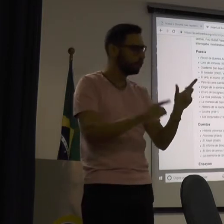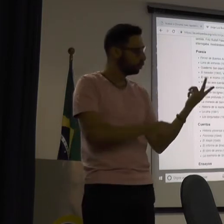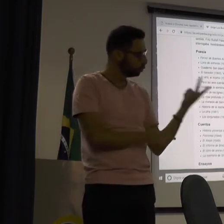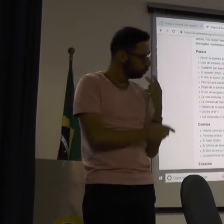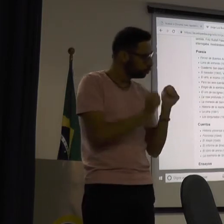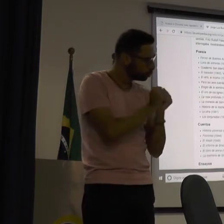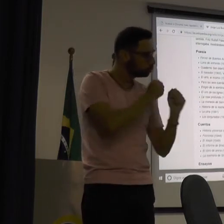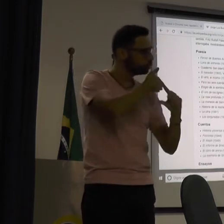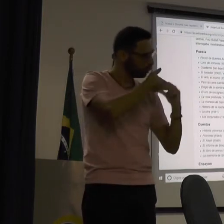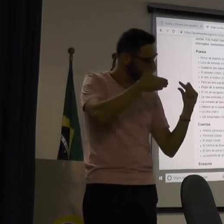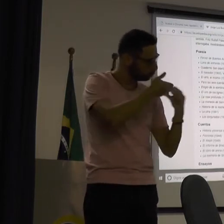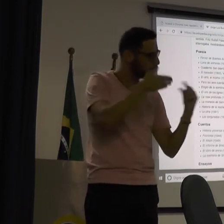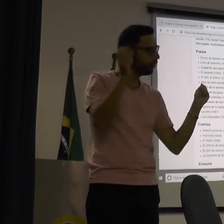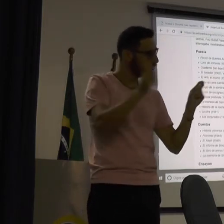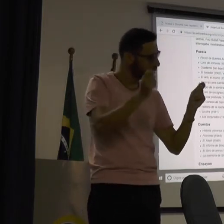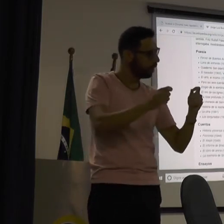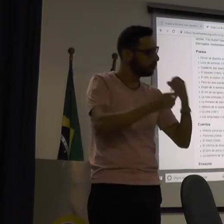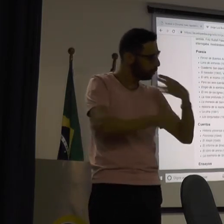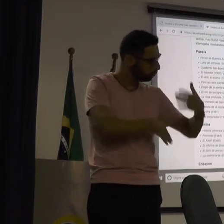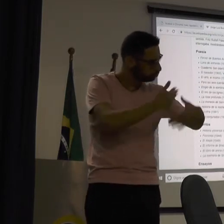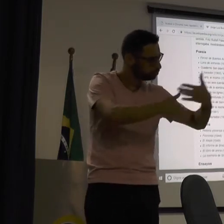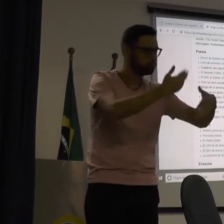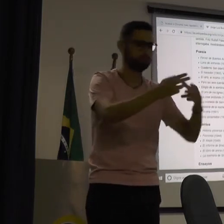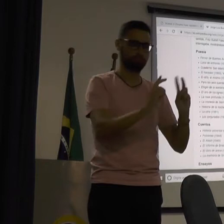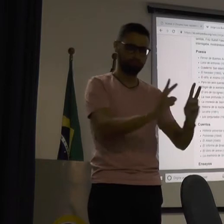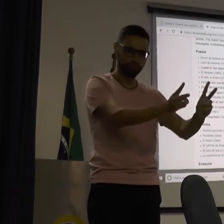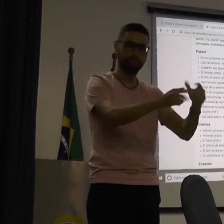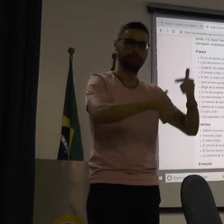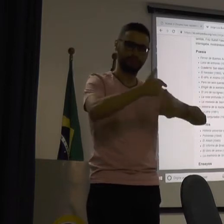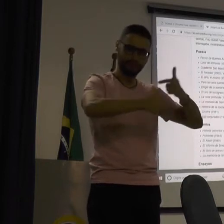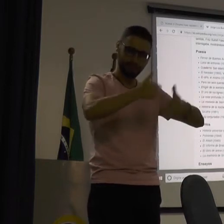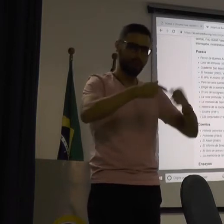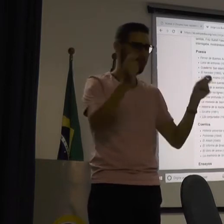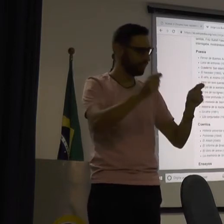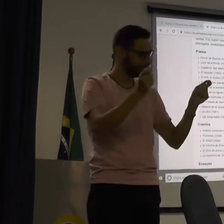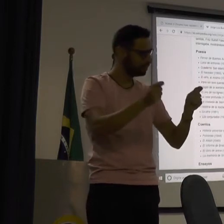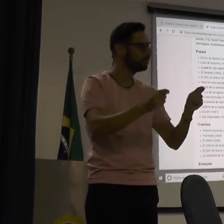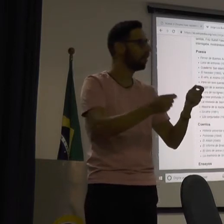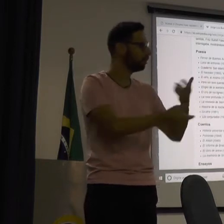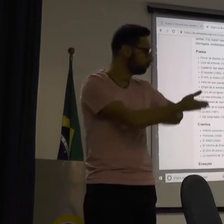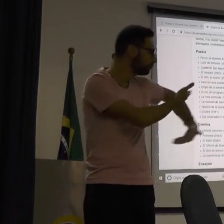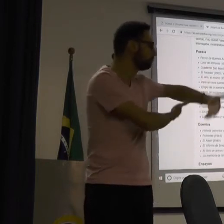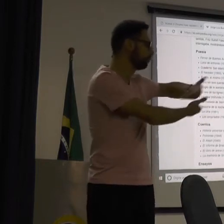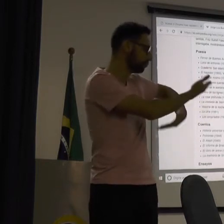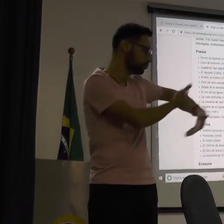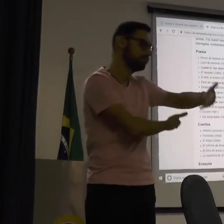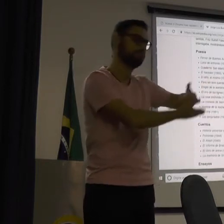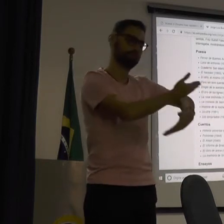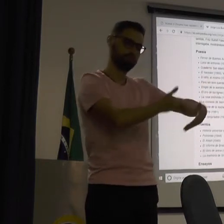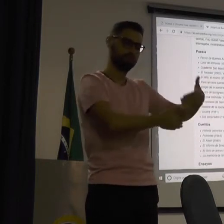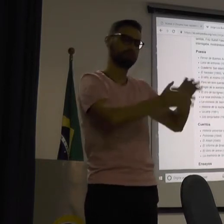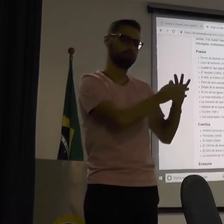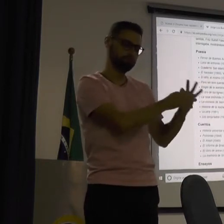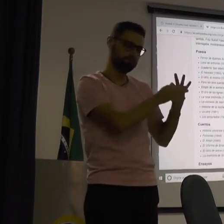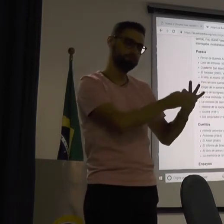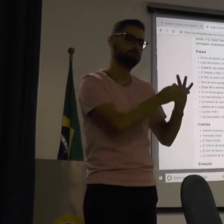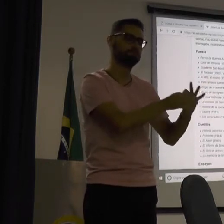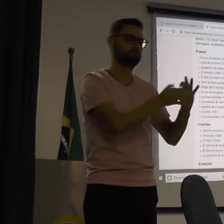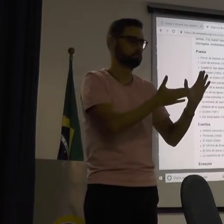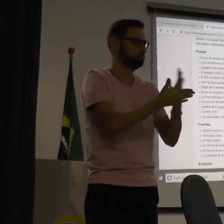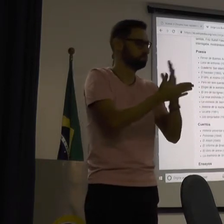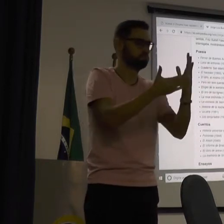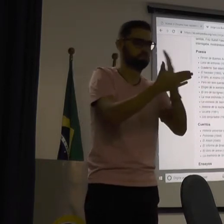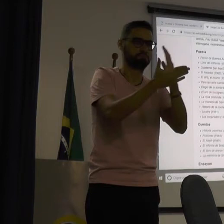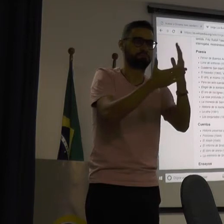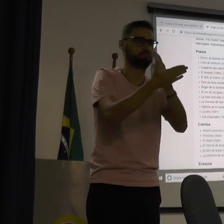coisa com os outros. Então é perfeitamente compatível você fazer coisas com os outros e de diferentes momentos da vida, em diferentes